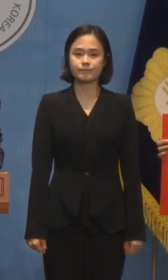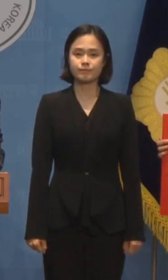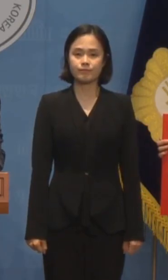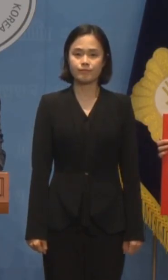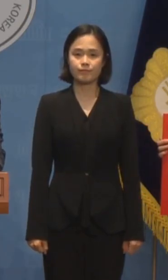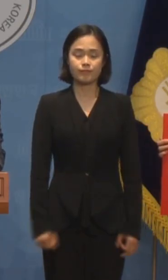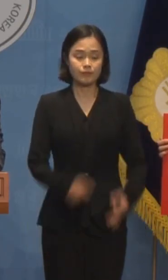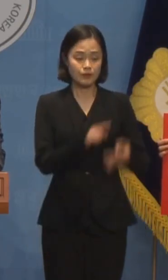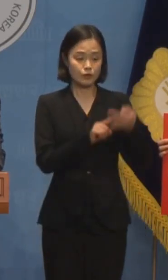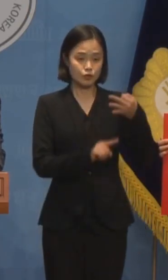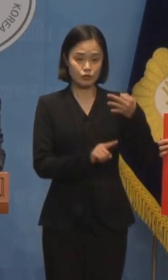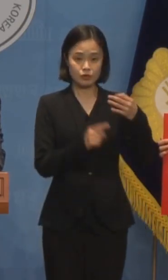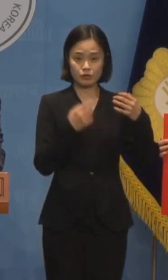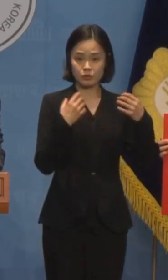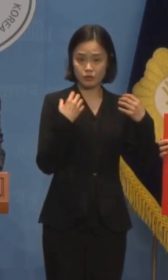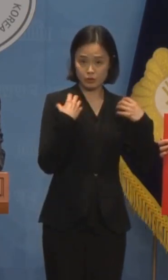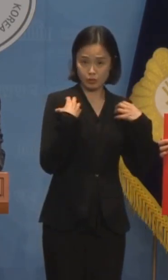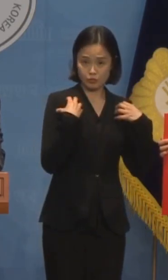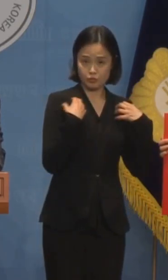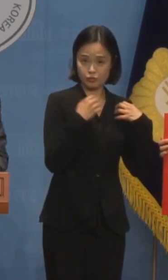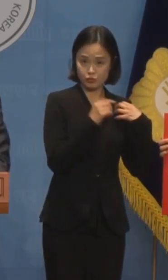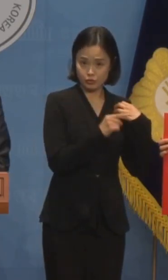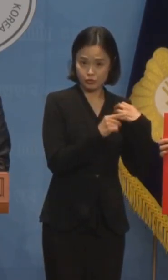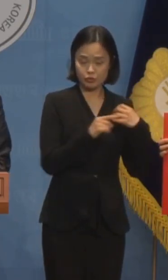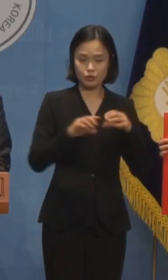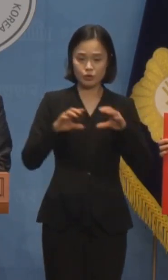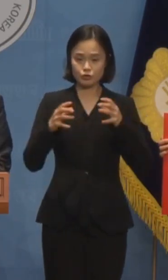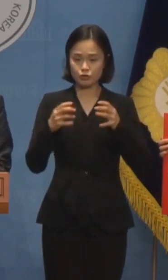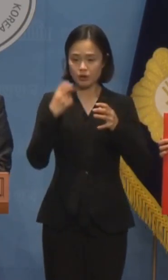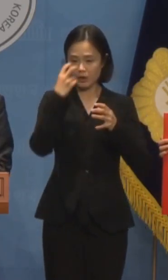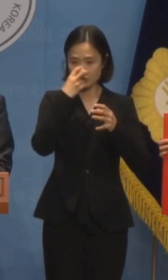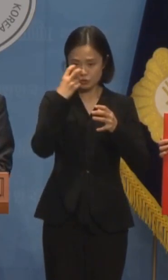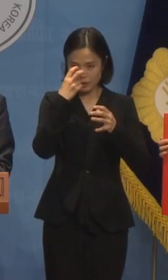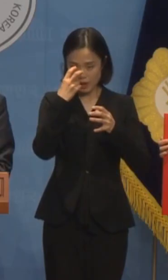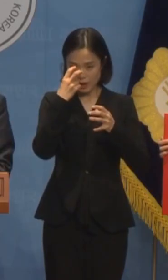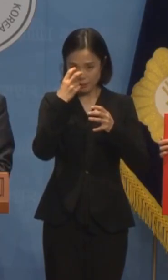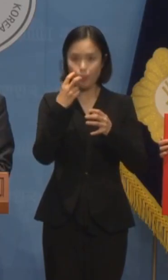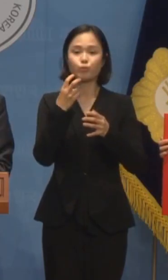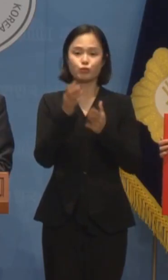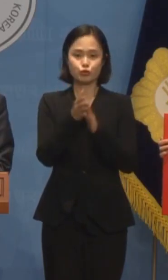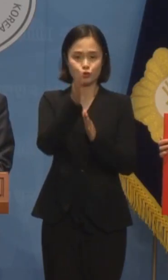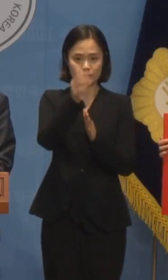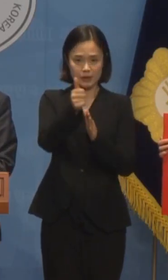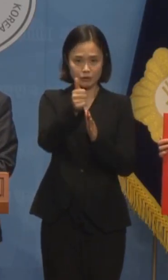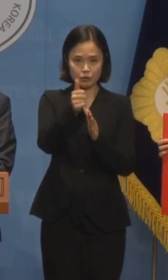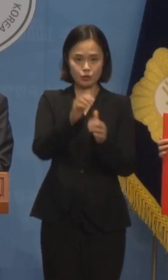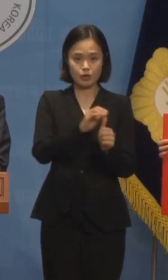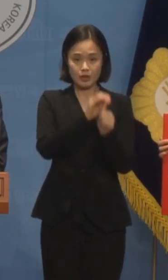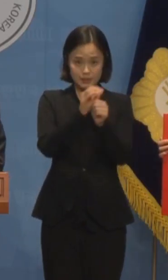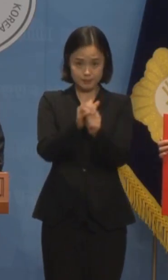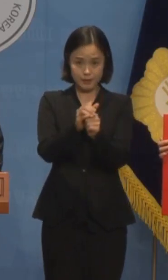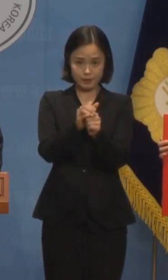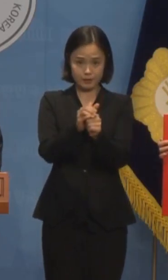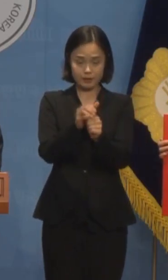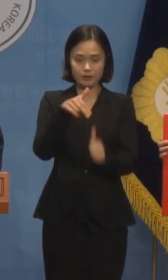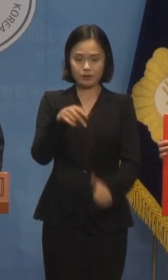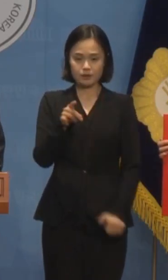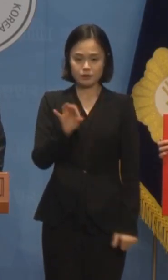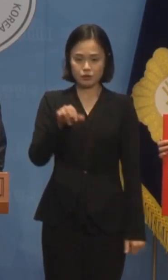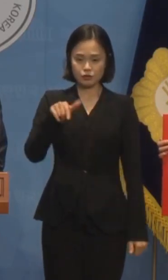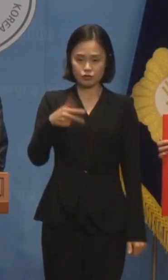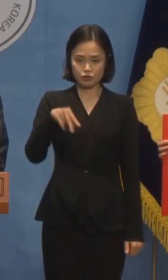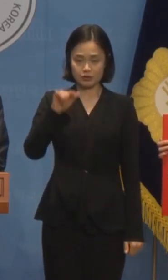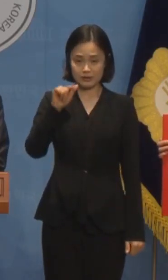윤석열 정권에서 국가수사본부장으로 임명된 정순신 전 검사가